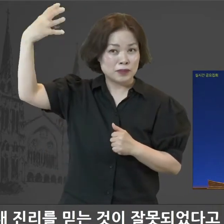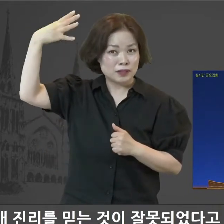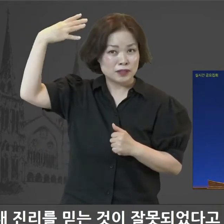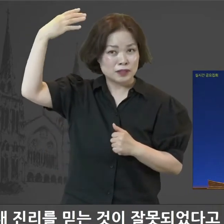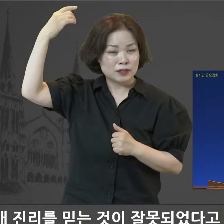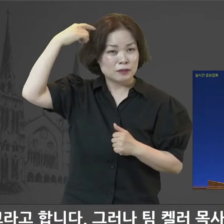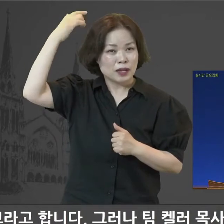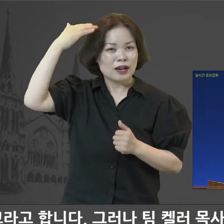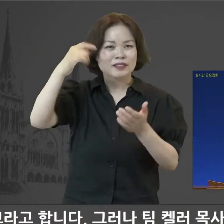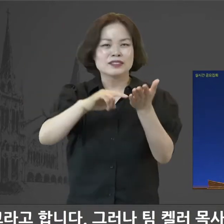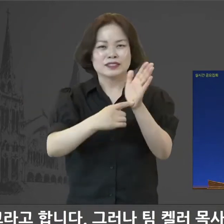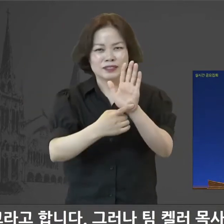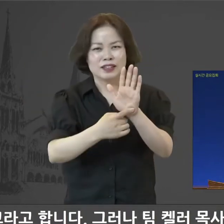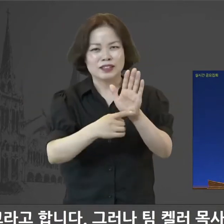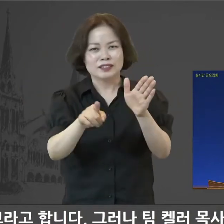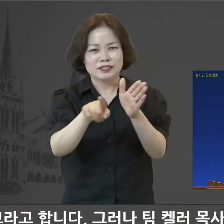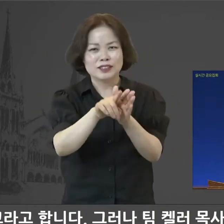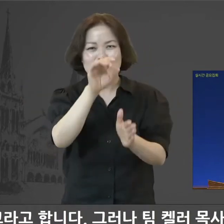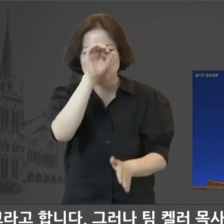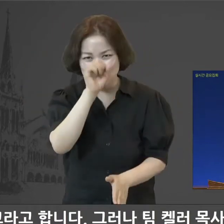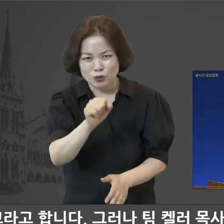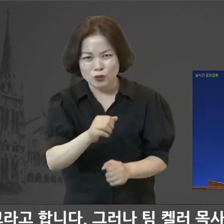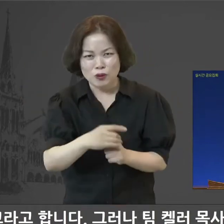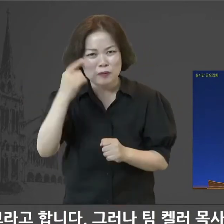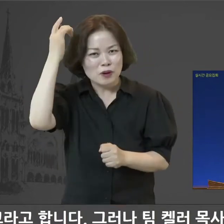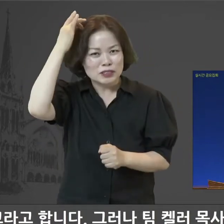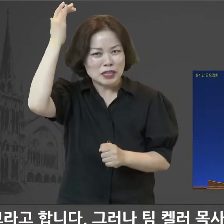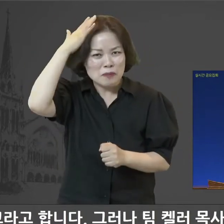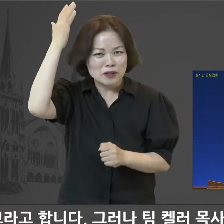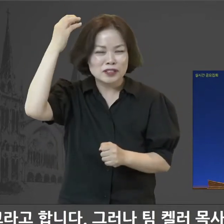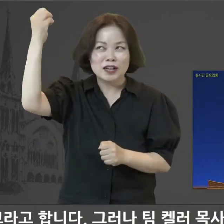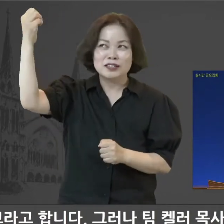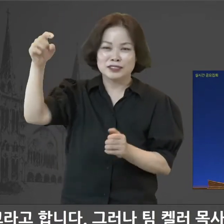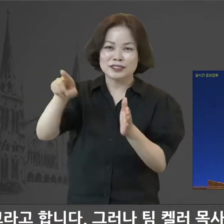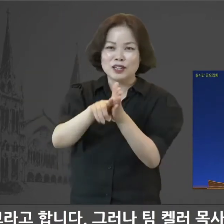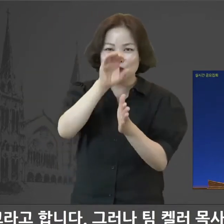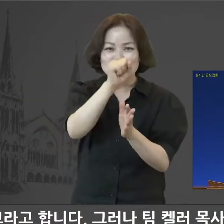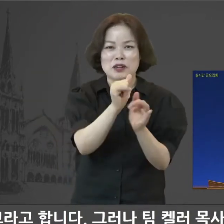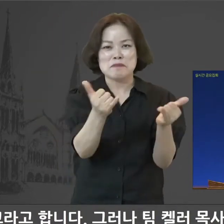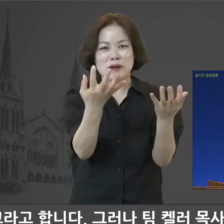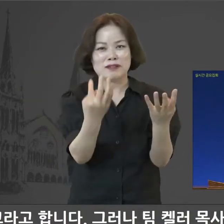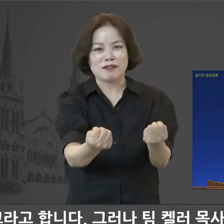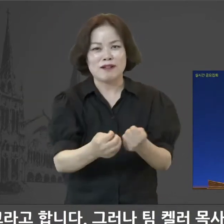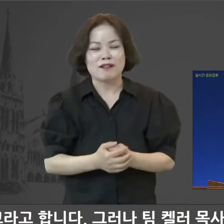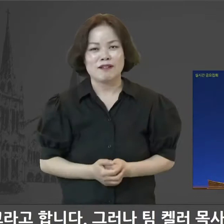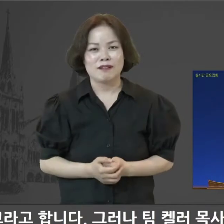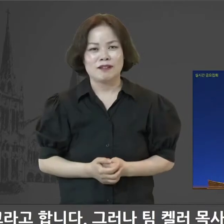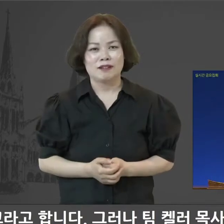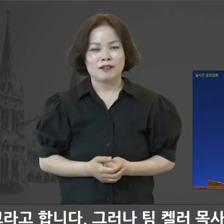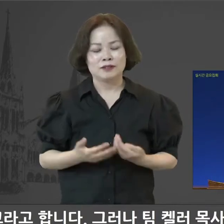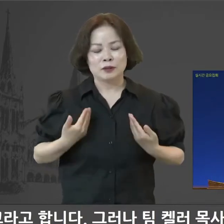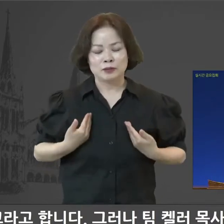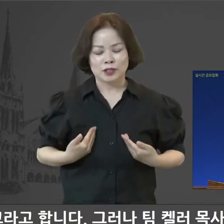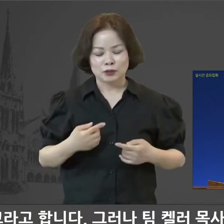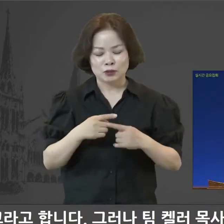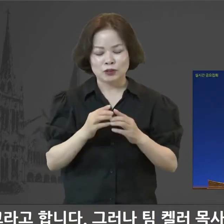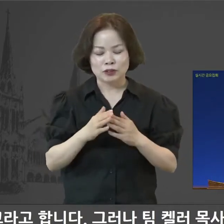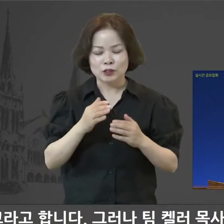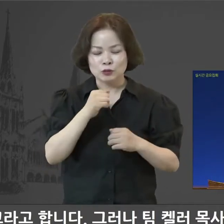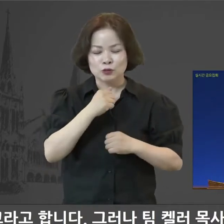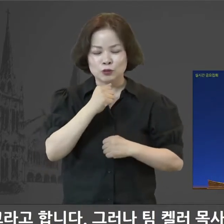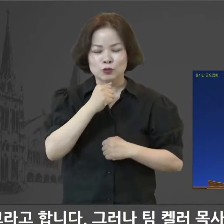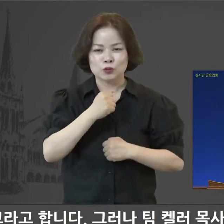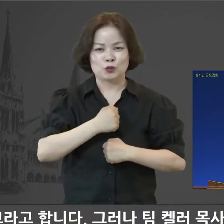많더라. 신앙도 좋고 이런 분들이. 그런데 이제 점잖은 교회에서 제가 조심하겠습니다.